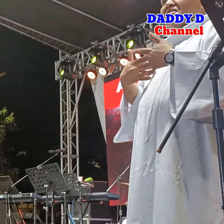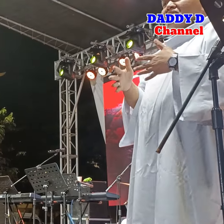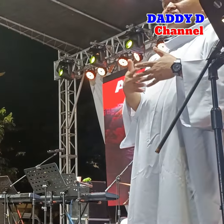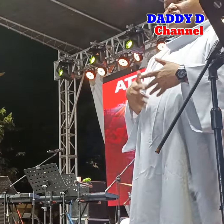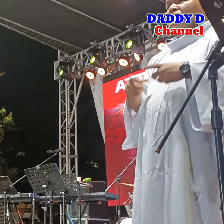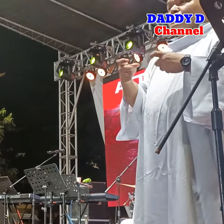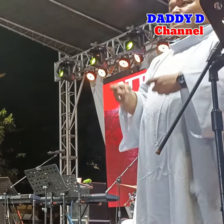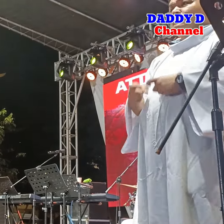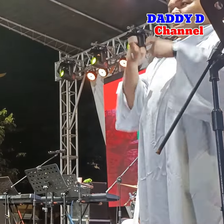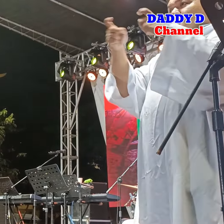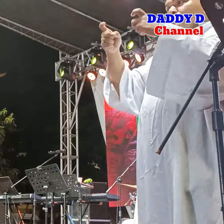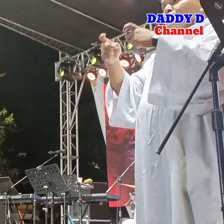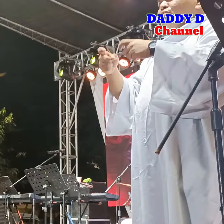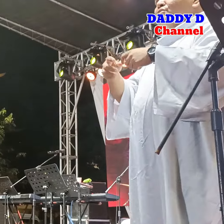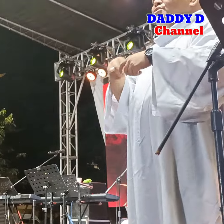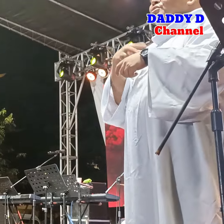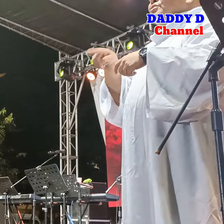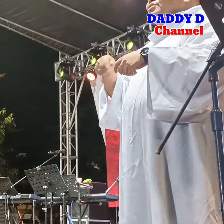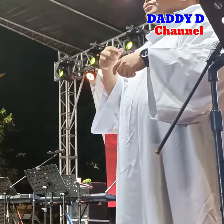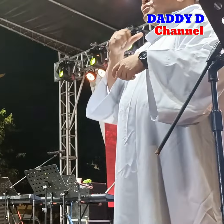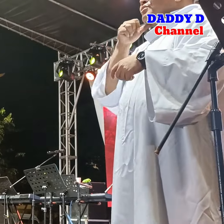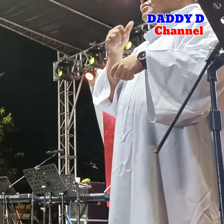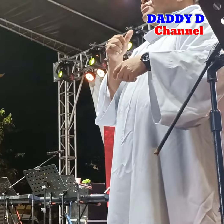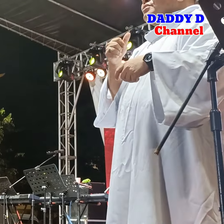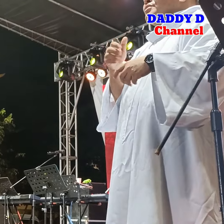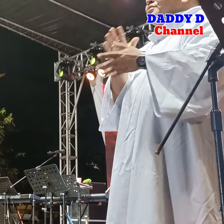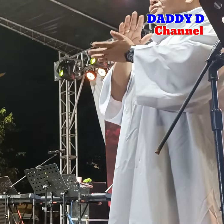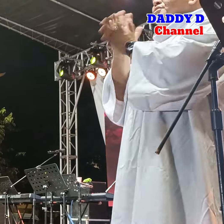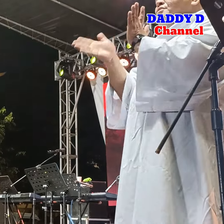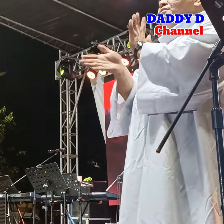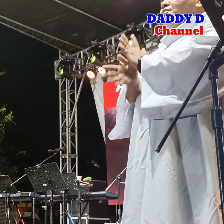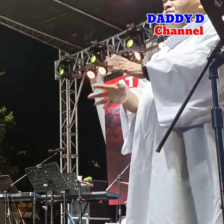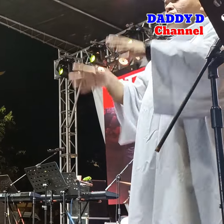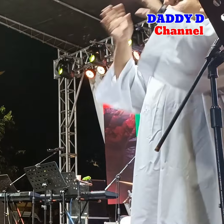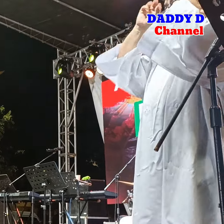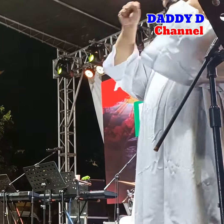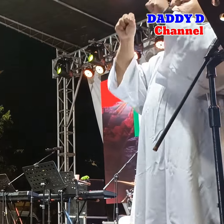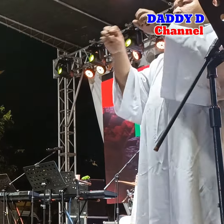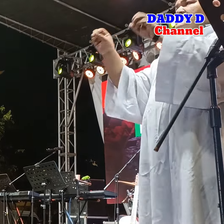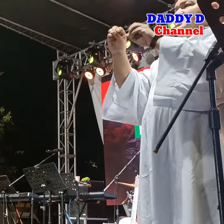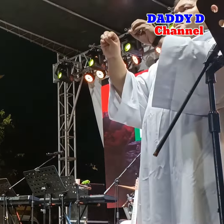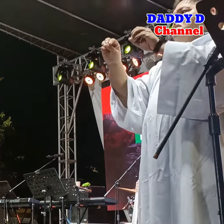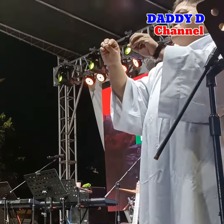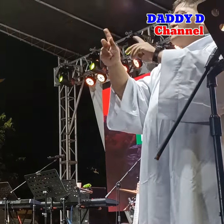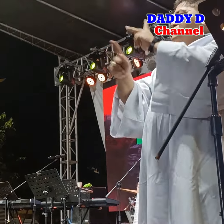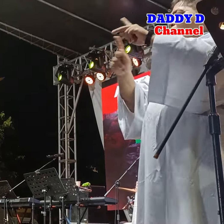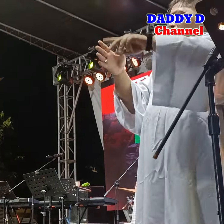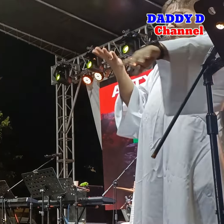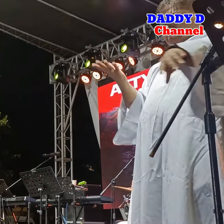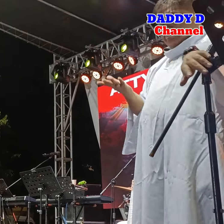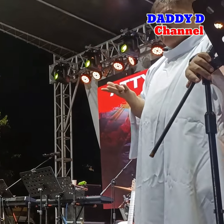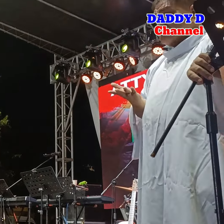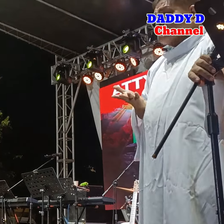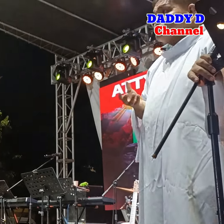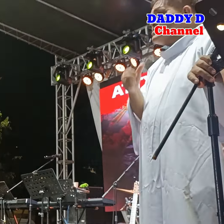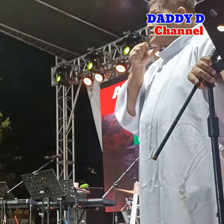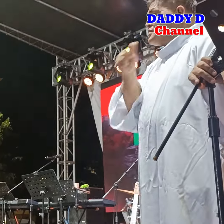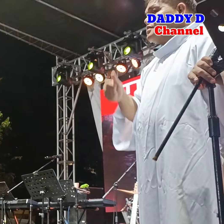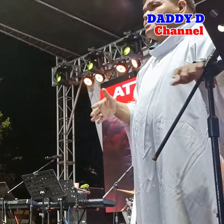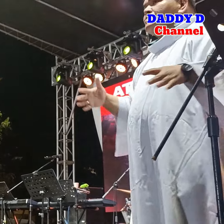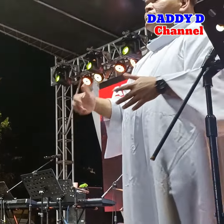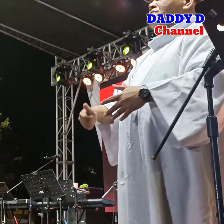natin, ipakita sa kanya na hindi siya magiging presidente kung wala tayo. At hindi